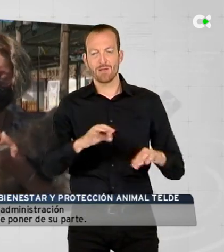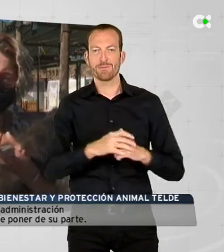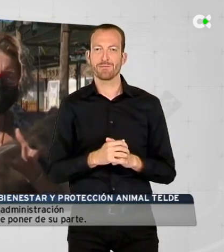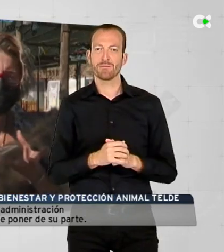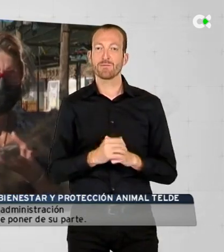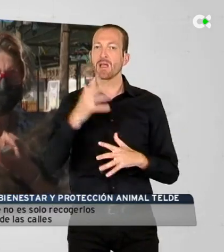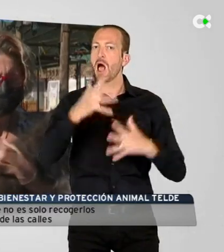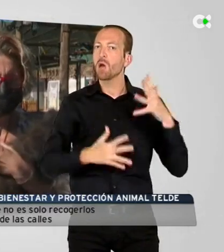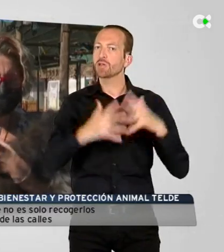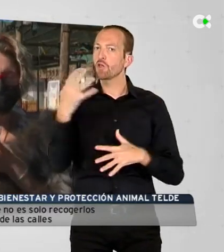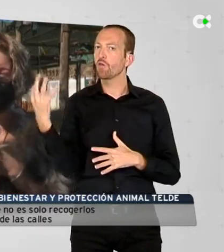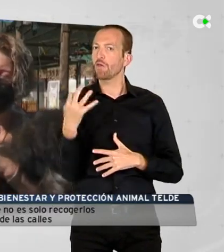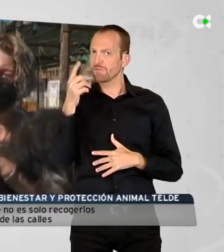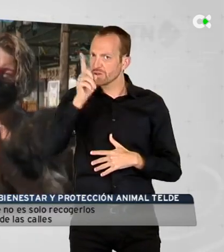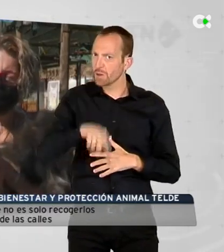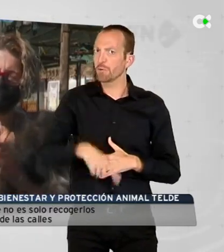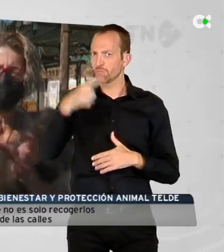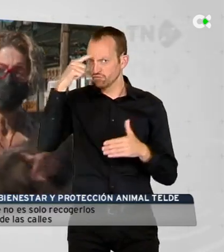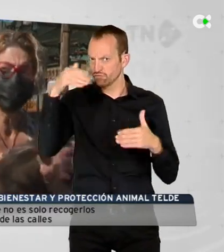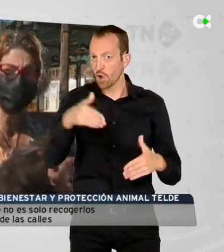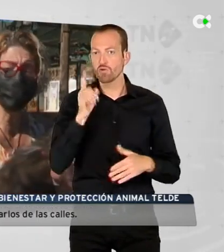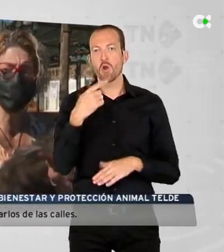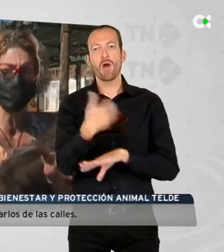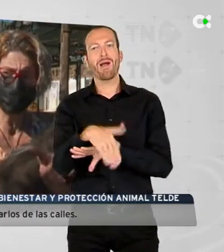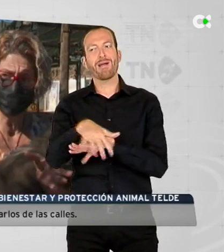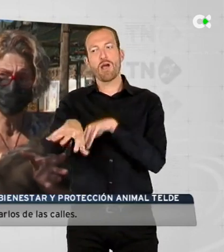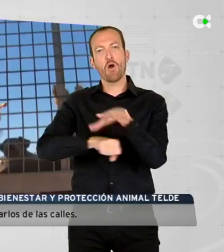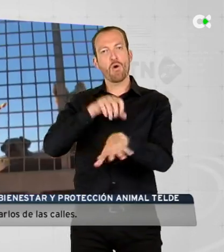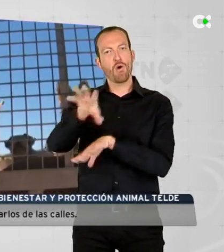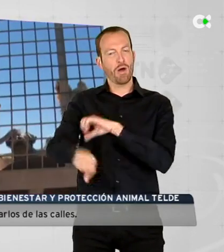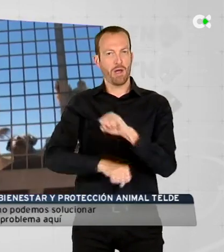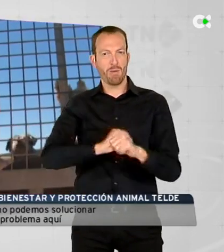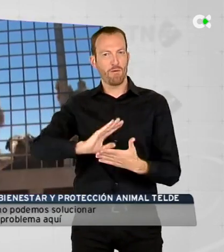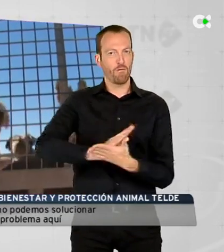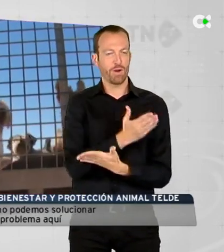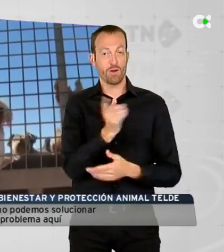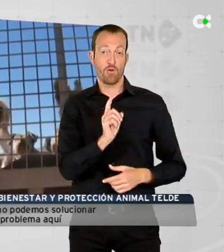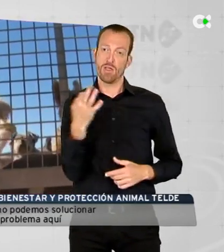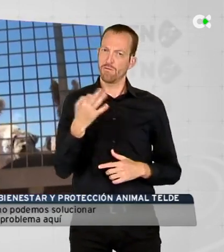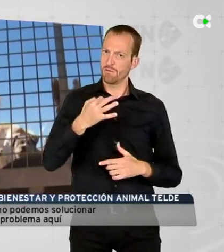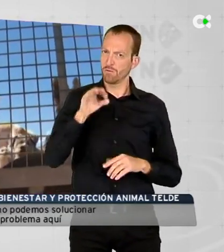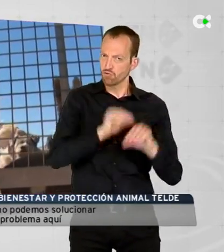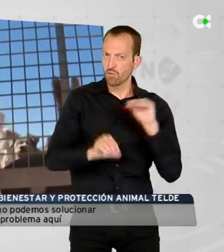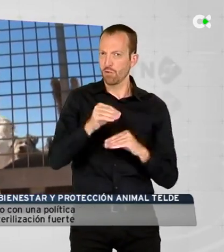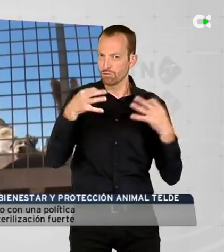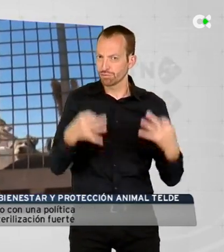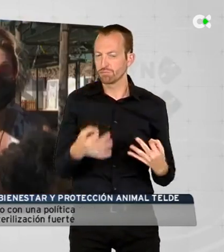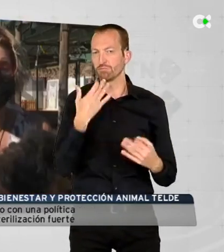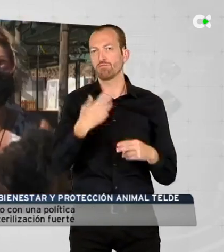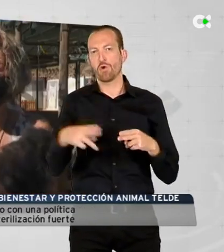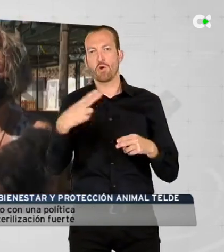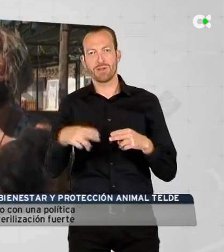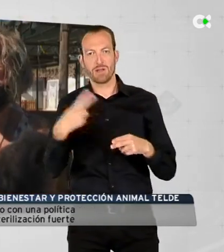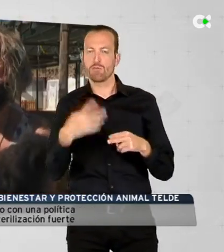tiene que poner su parte y su parte no es simplemente recogerlos de las calles y quitarlos de las calles. ¿Por qué no podemos solucionar el problema aquí cuando con una política